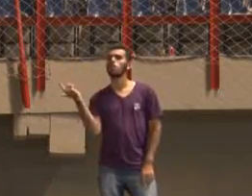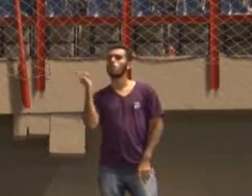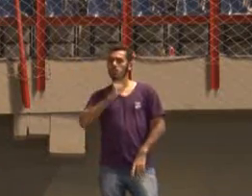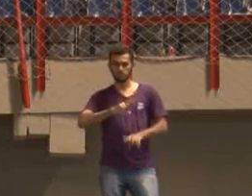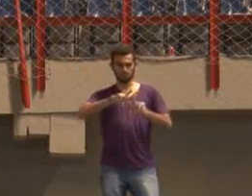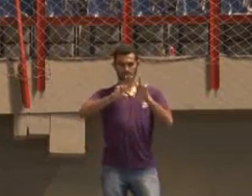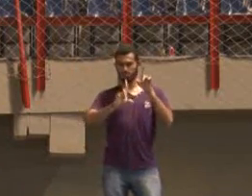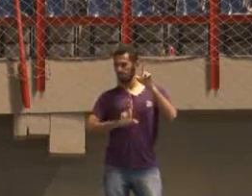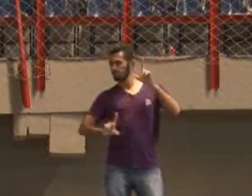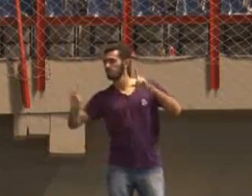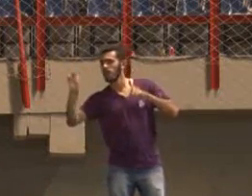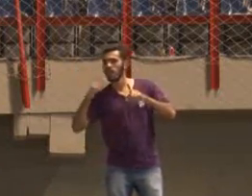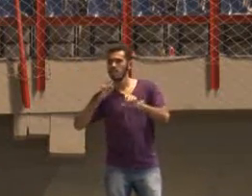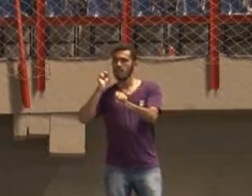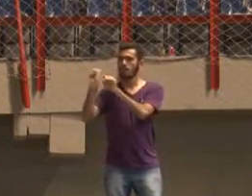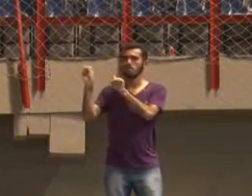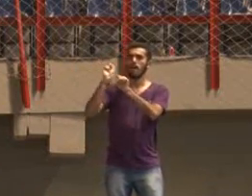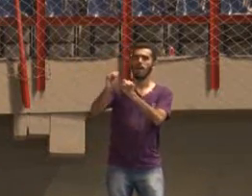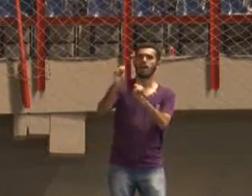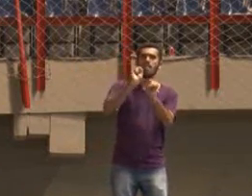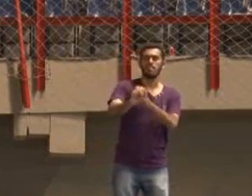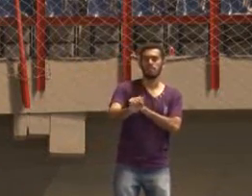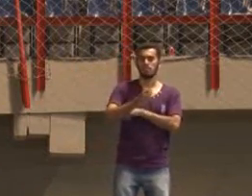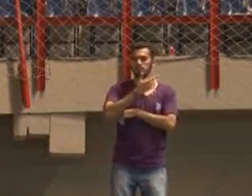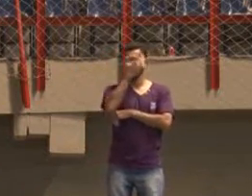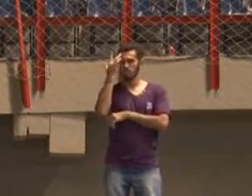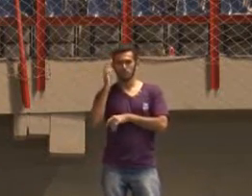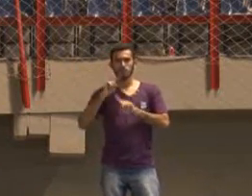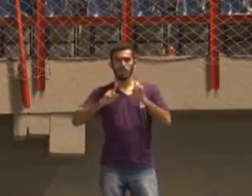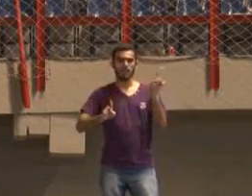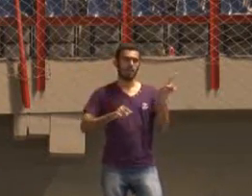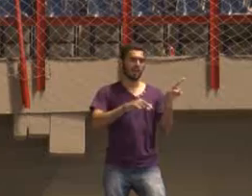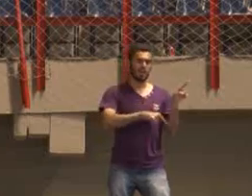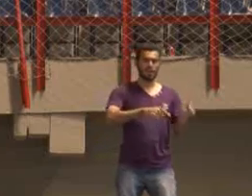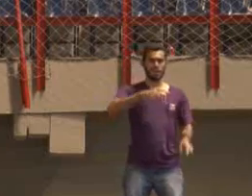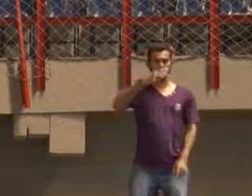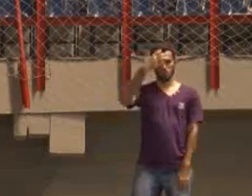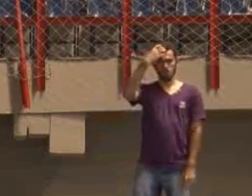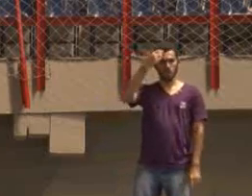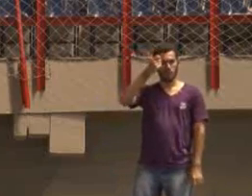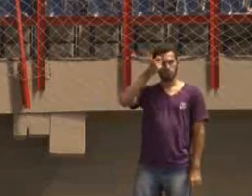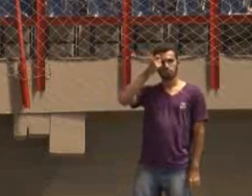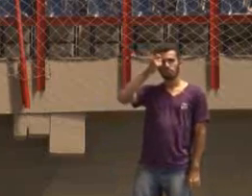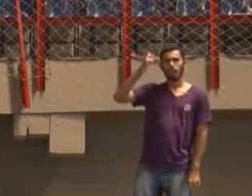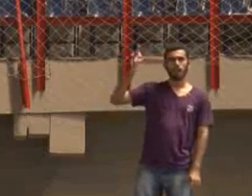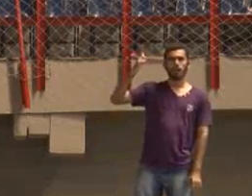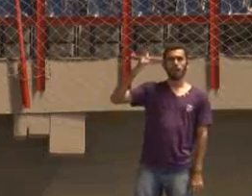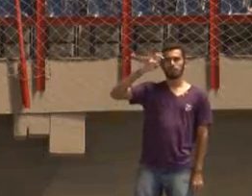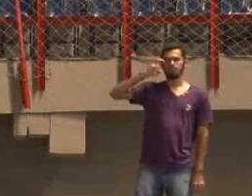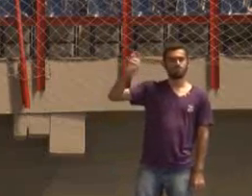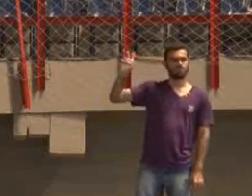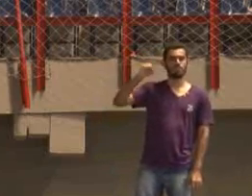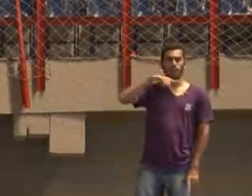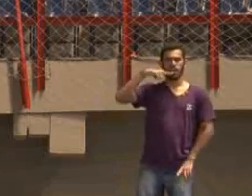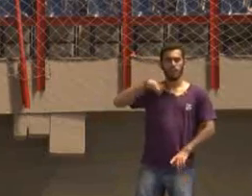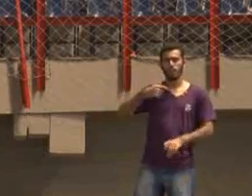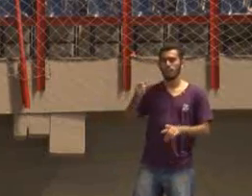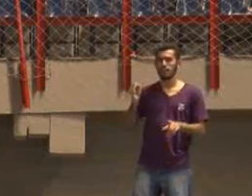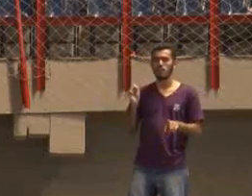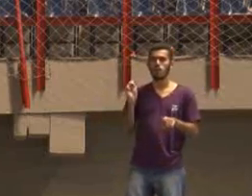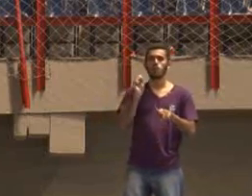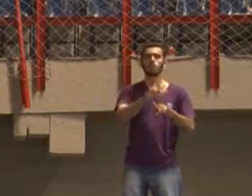gente. Até que um dia o rei teve uma brilhante ideia. Ele contratou o maior engenheiro que havia naquela